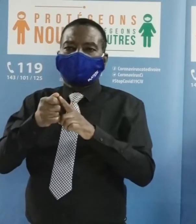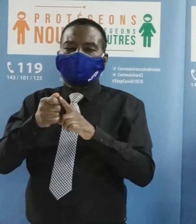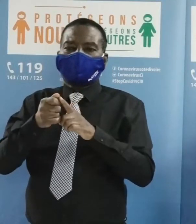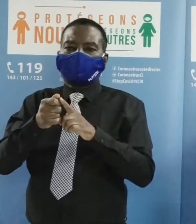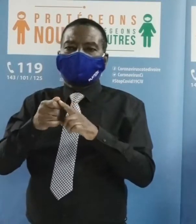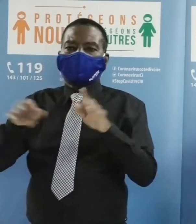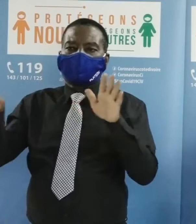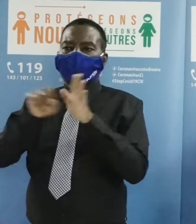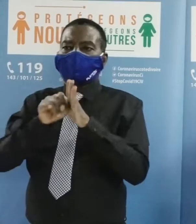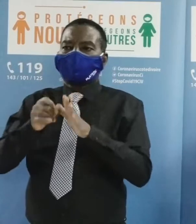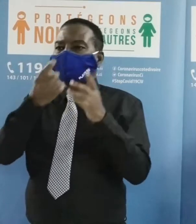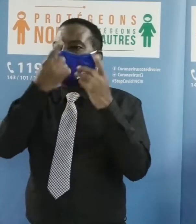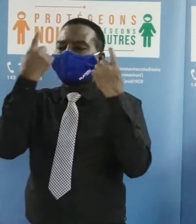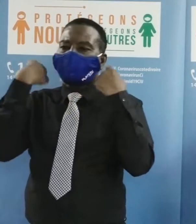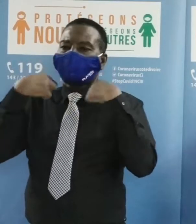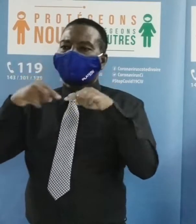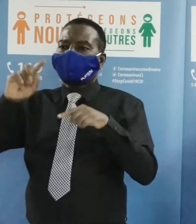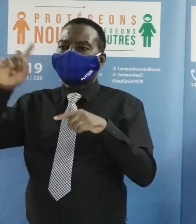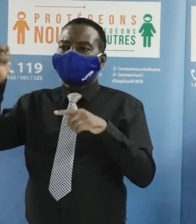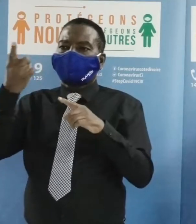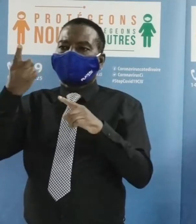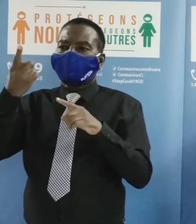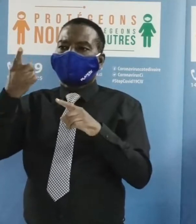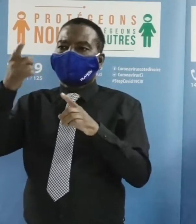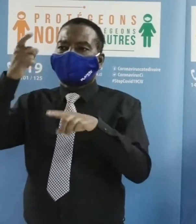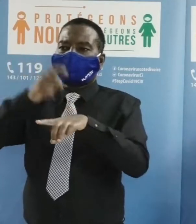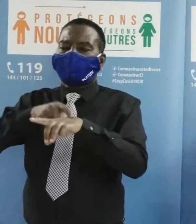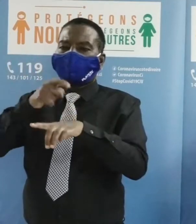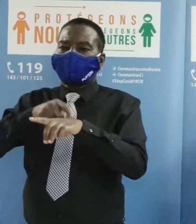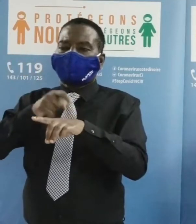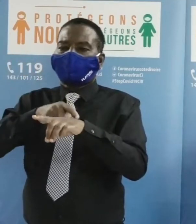pendant la première période